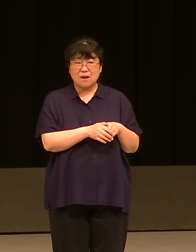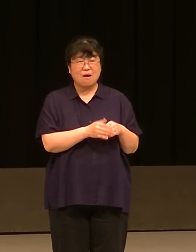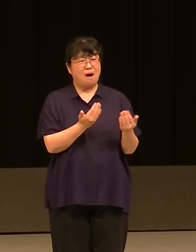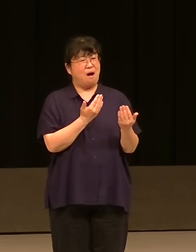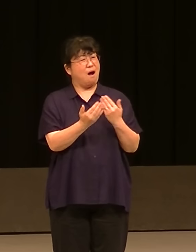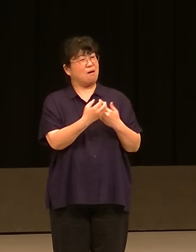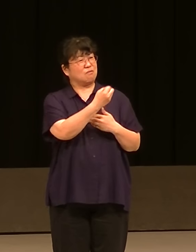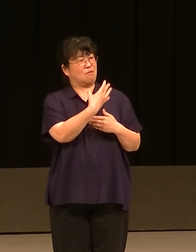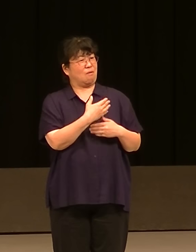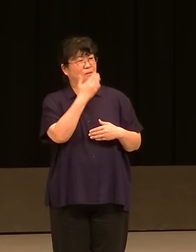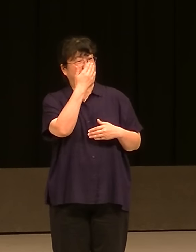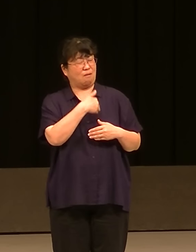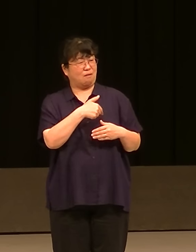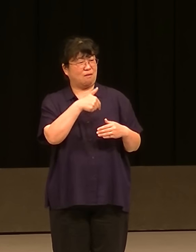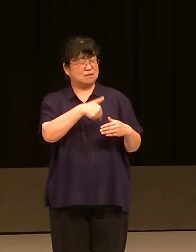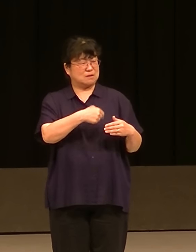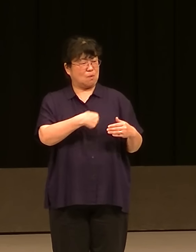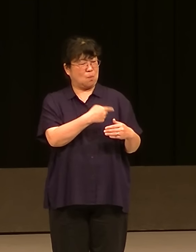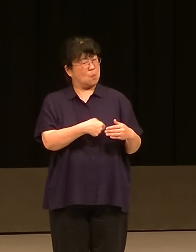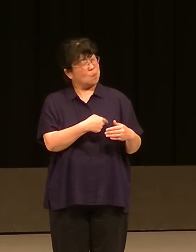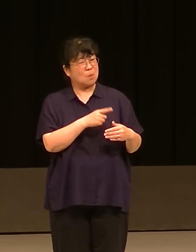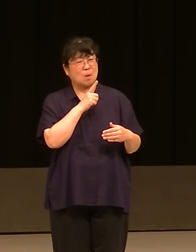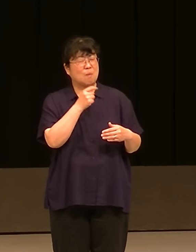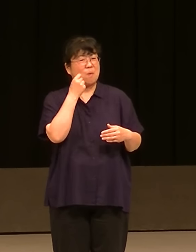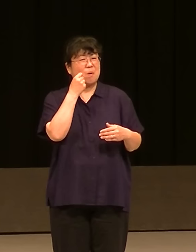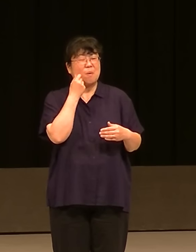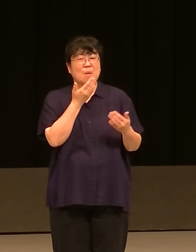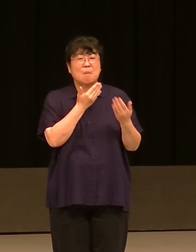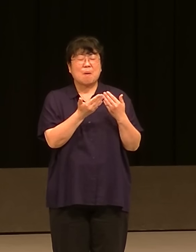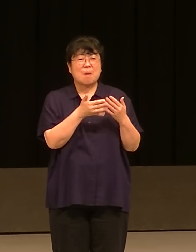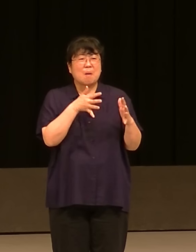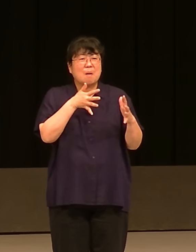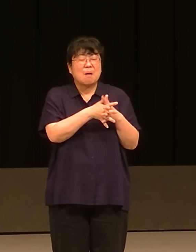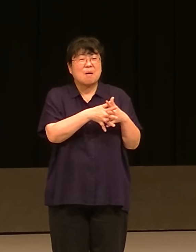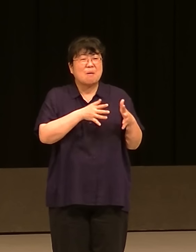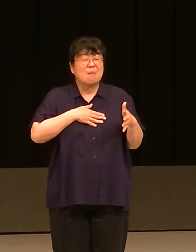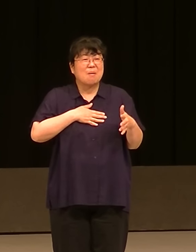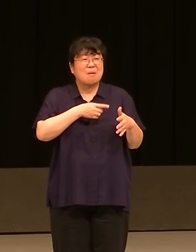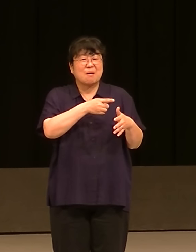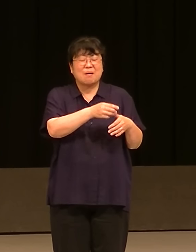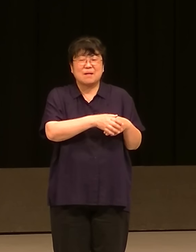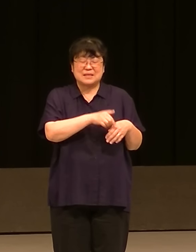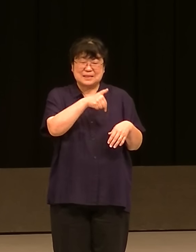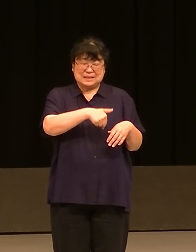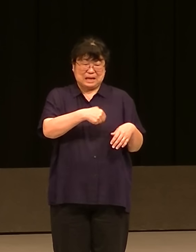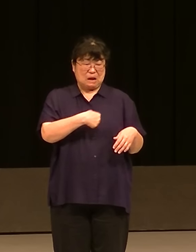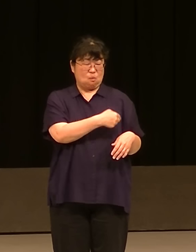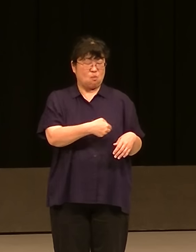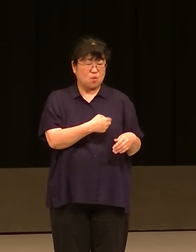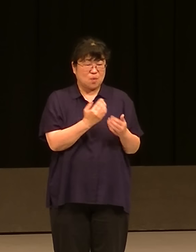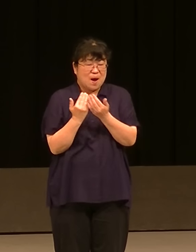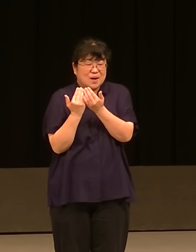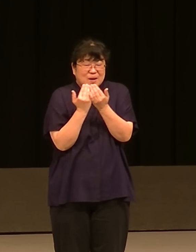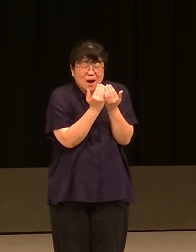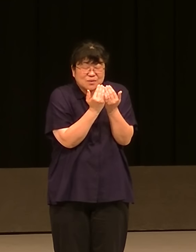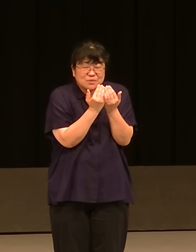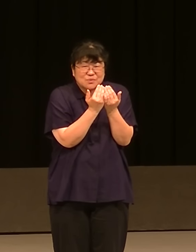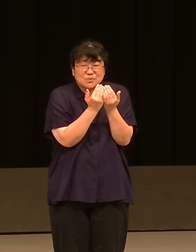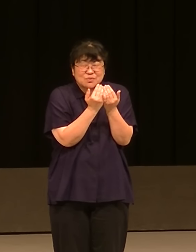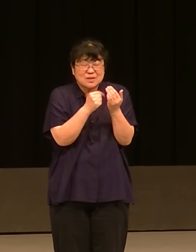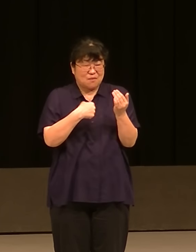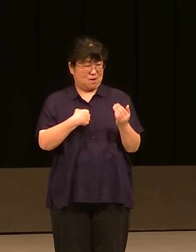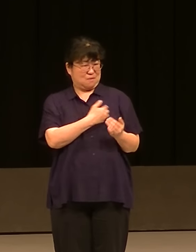っきり言っちゃうと下心とはもはや言えないですね。下心というのは一応隠していて、それ